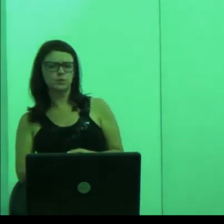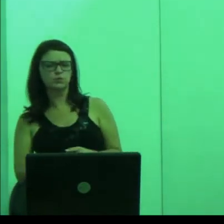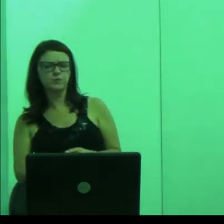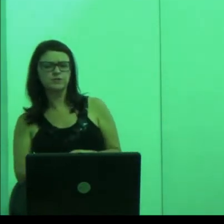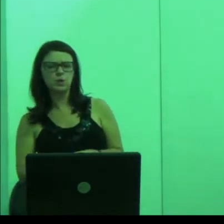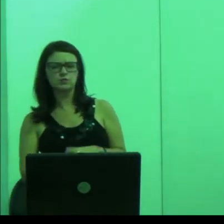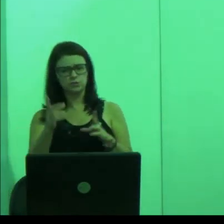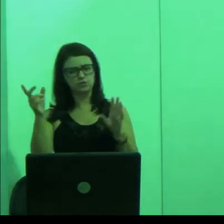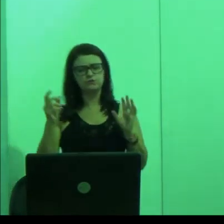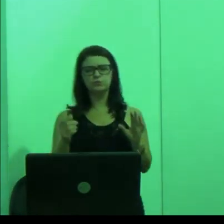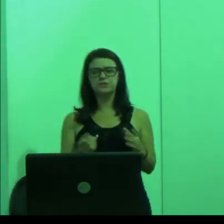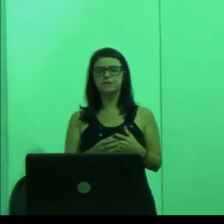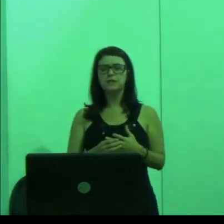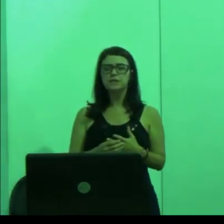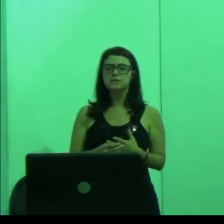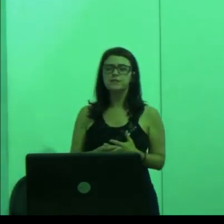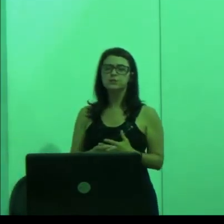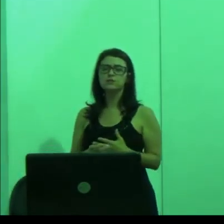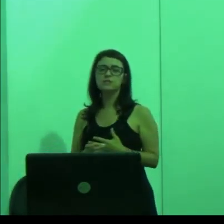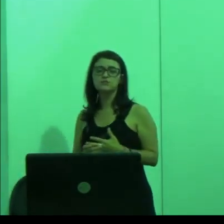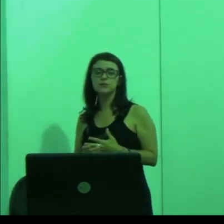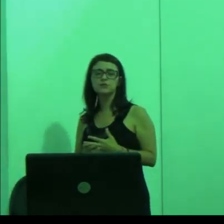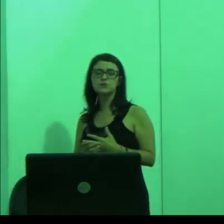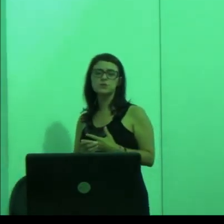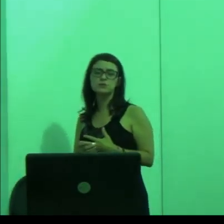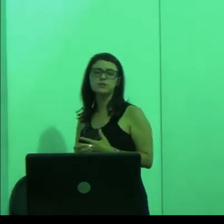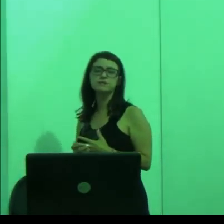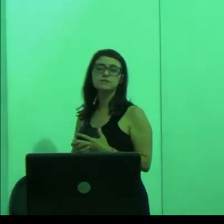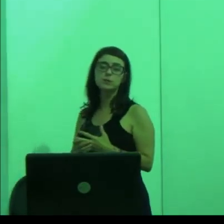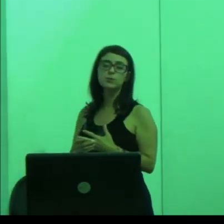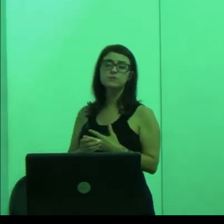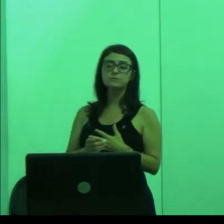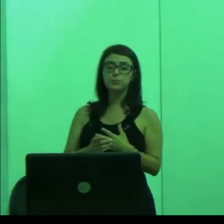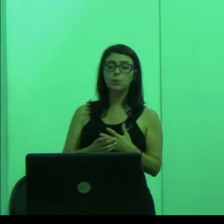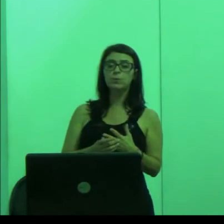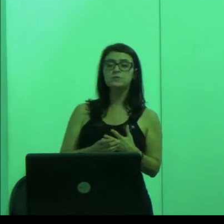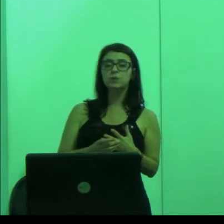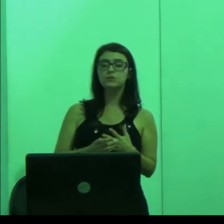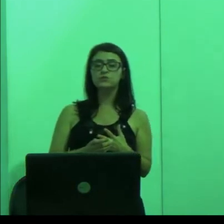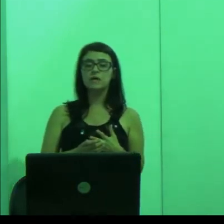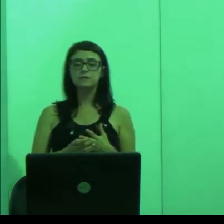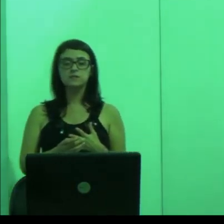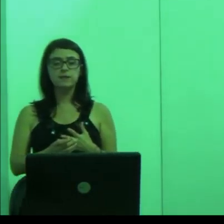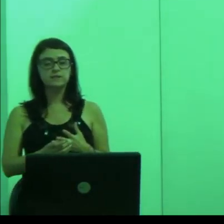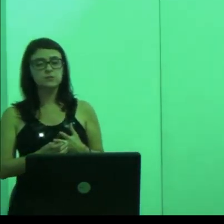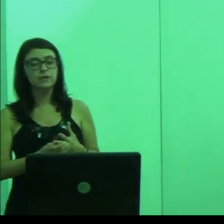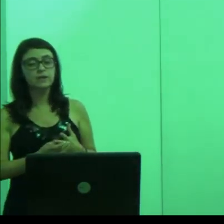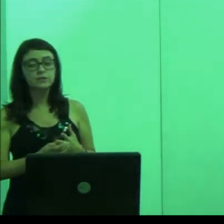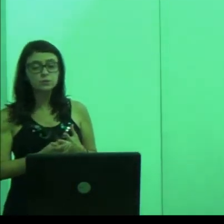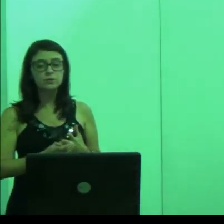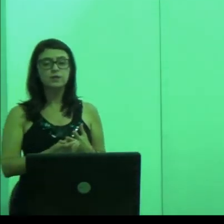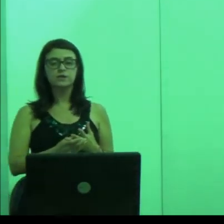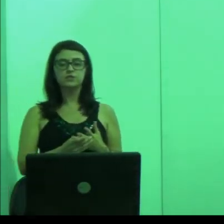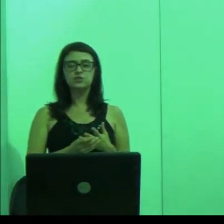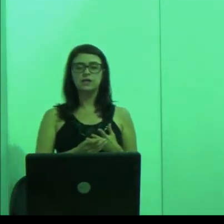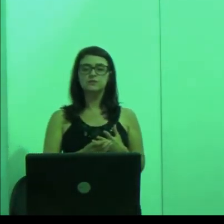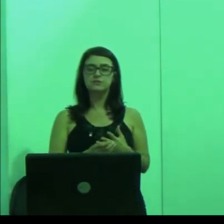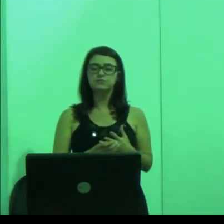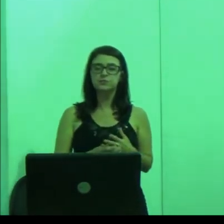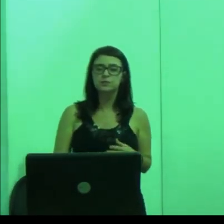Então, responde, é um tipo de poesia. Sim, todas as vírgulas e suas ausências são propositalmente usadas para deslocar a leitura. Neste caso, essa vírgula no